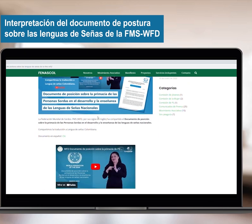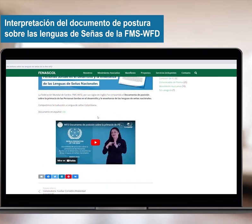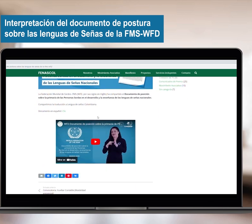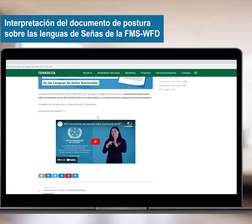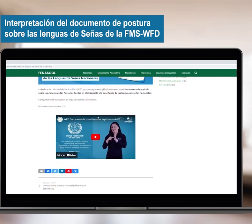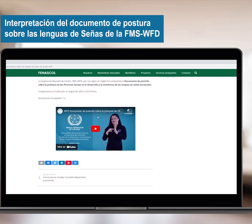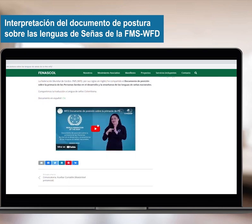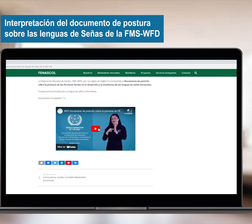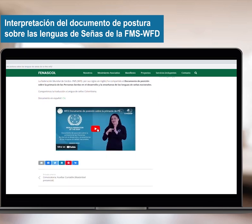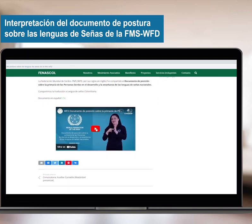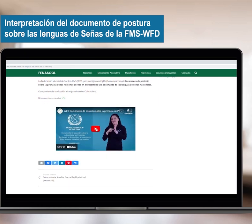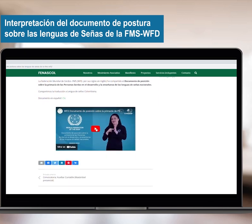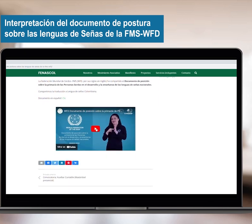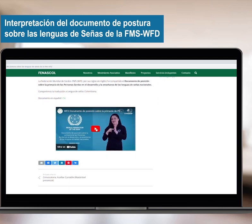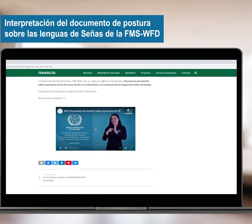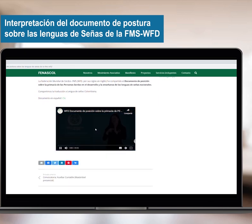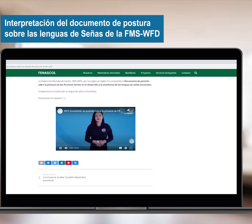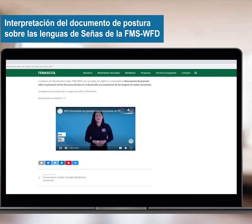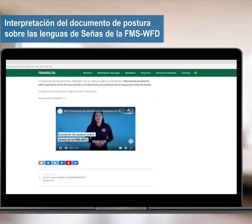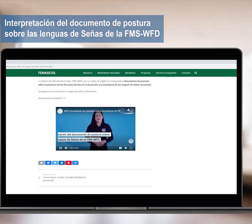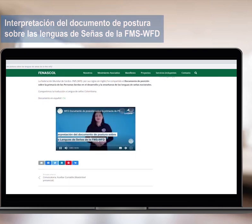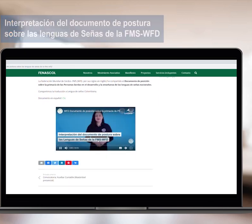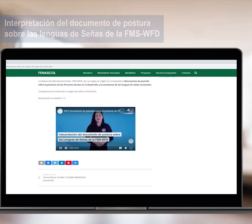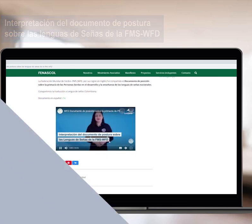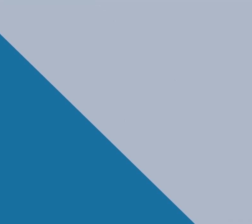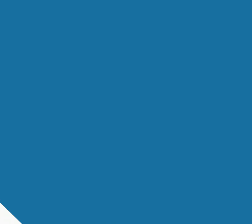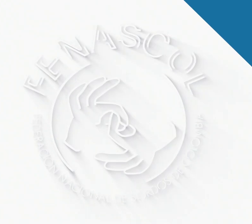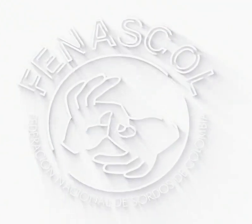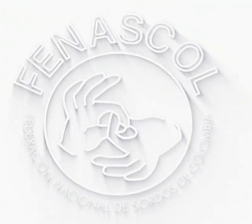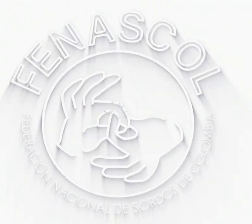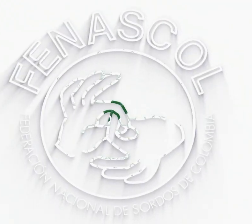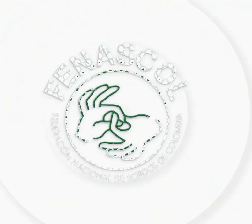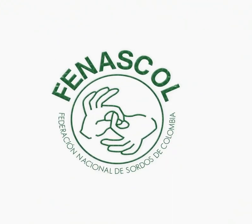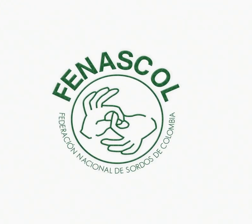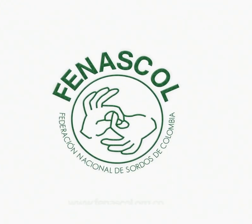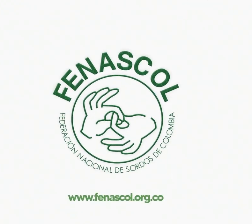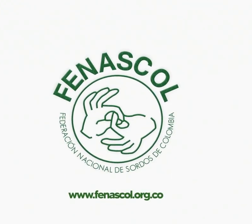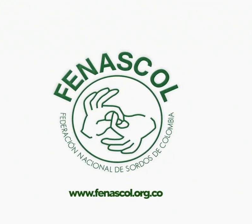Gracias por ver el video Gracias por ver el video.